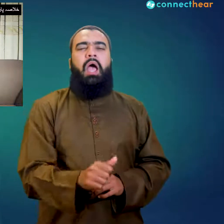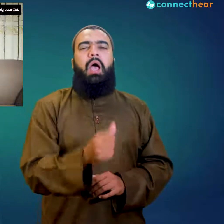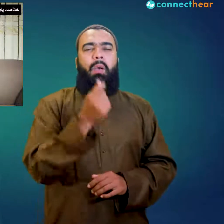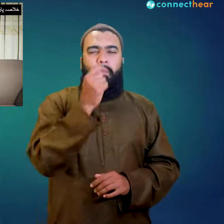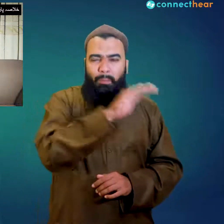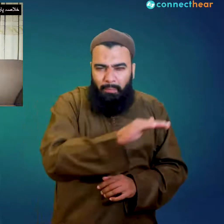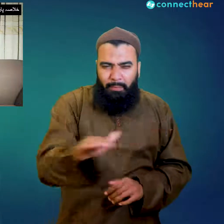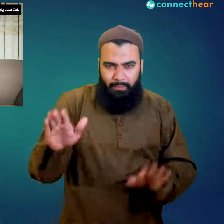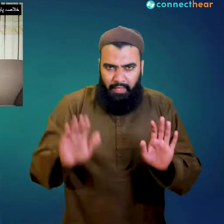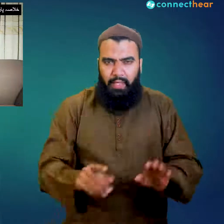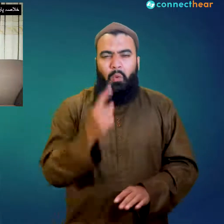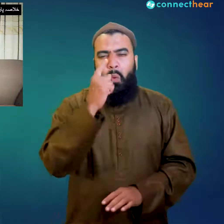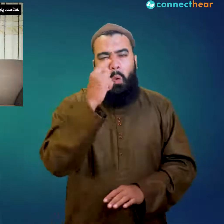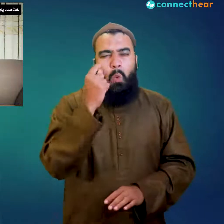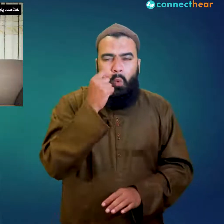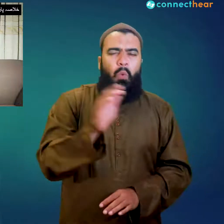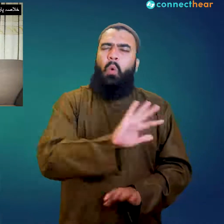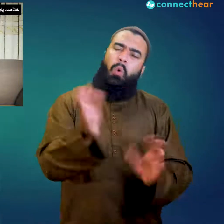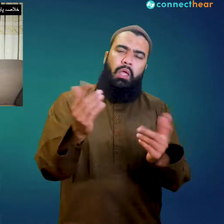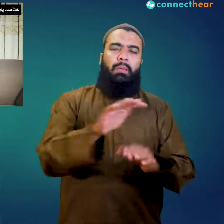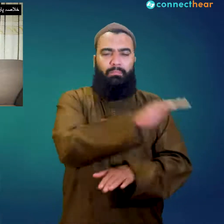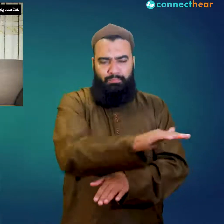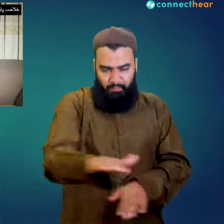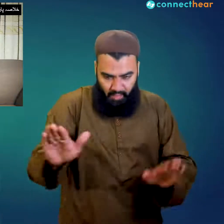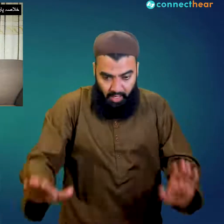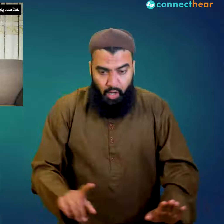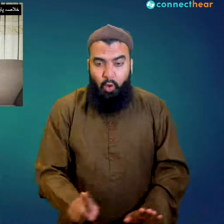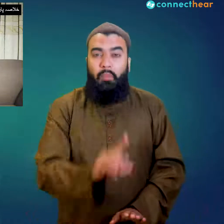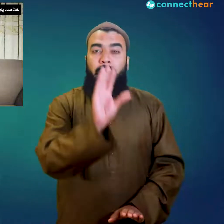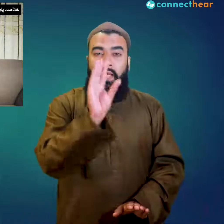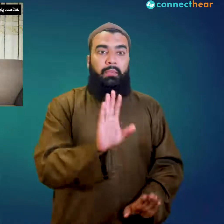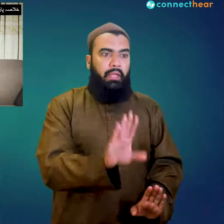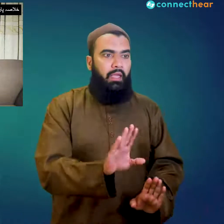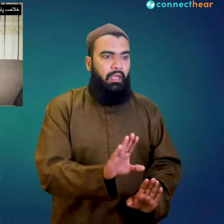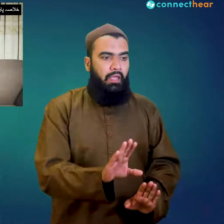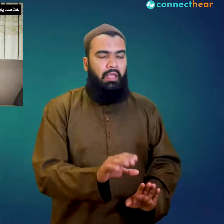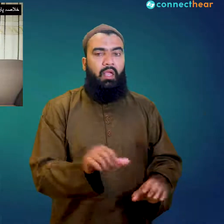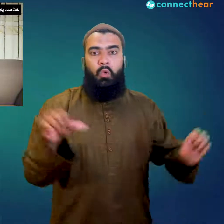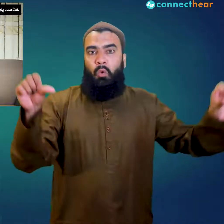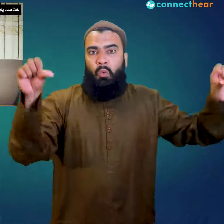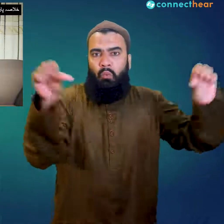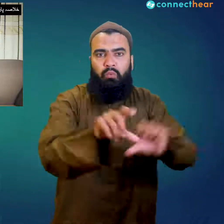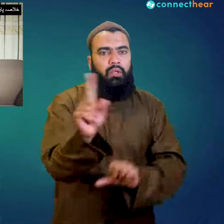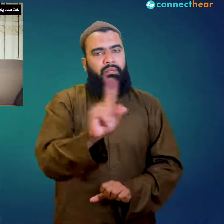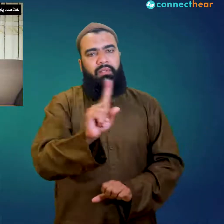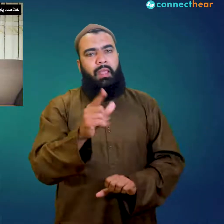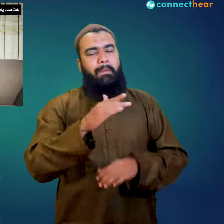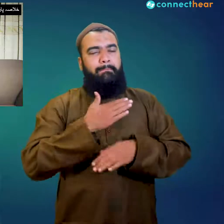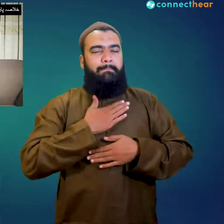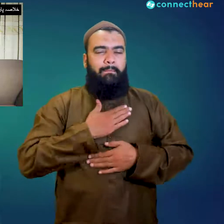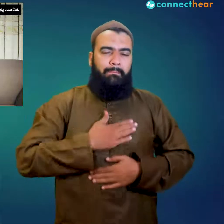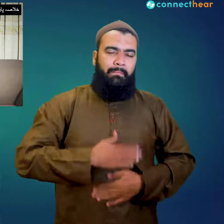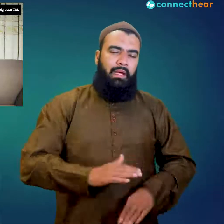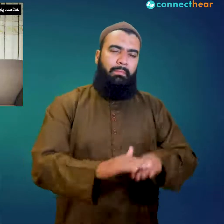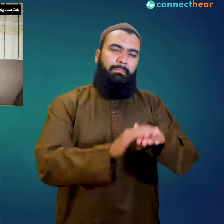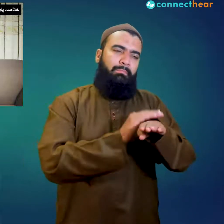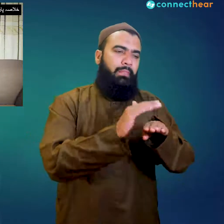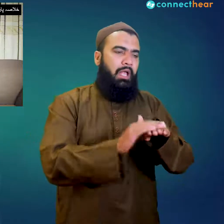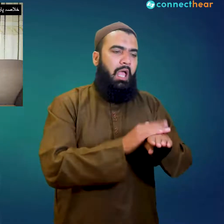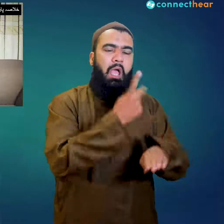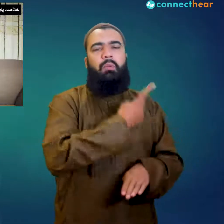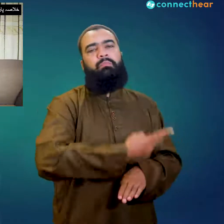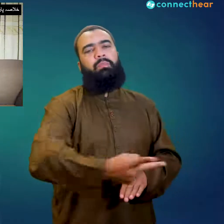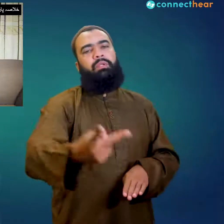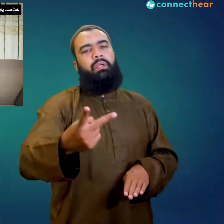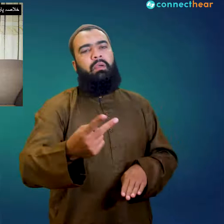اس کے ساتھ اچھا برتاؤ کیا جاتا ہو، اور فرمایا کہ سب سے بدترین گھر وہ ہے کہ جس میں کوئی یتیم پرورش پا رہا